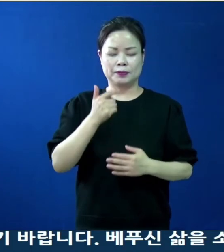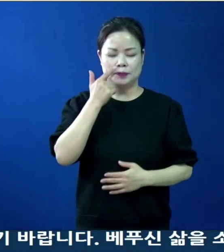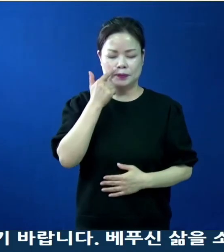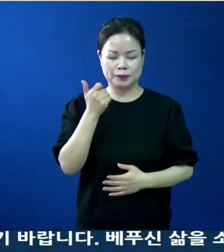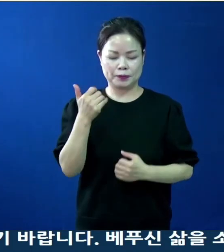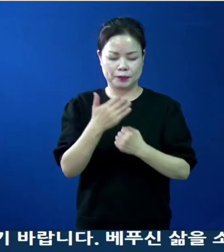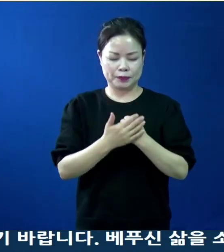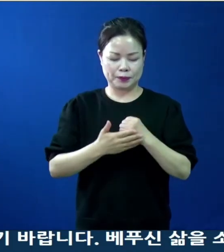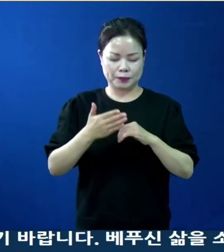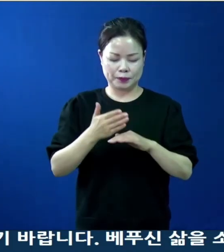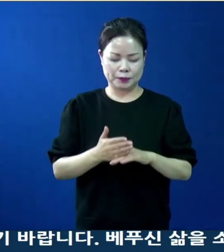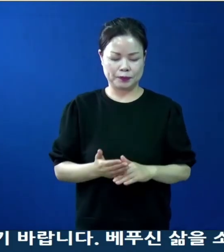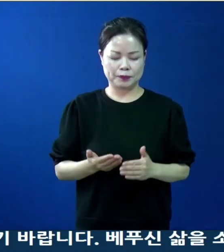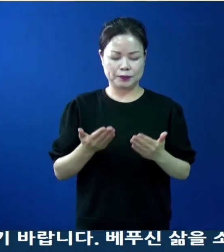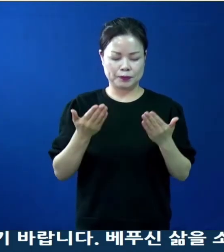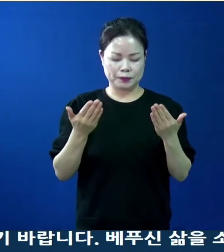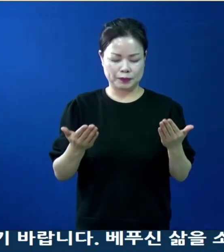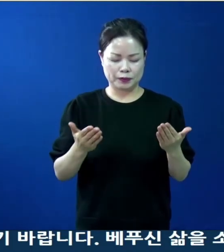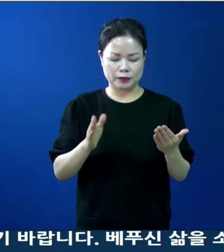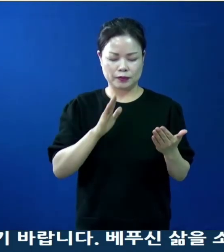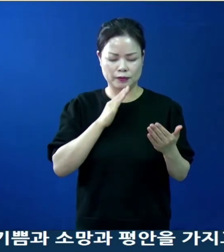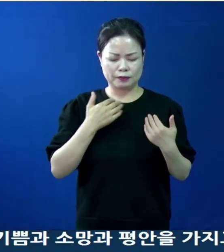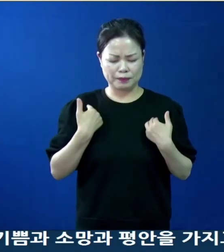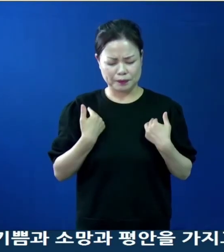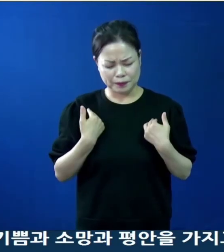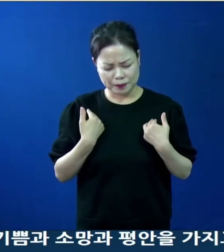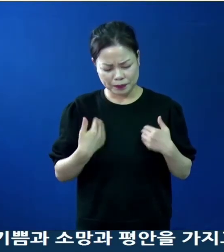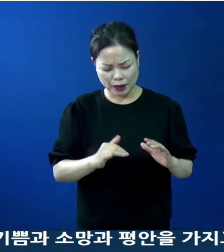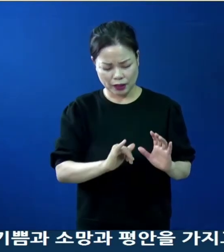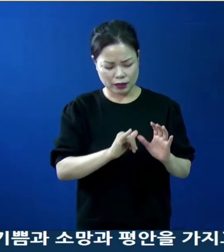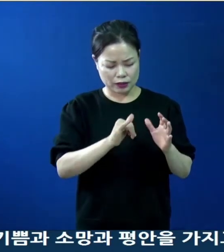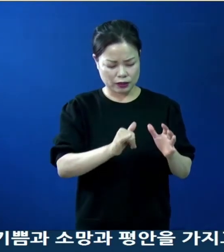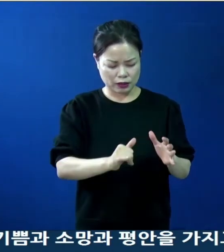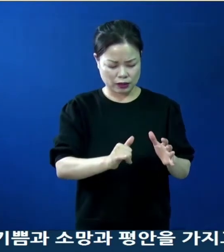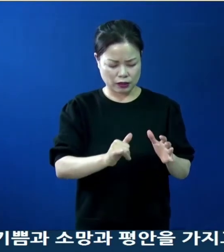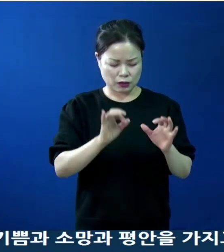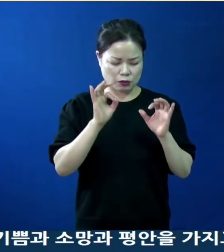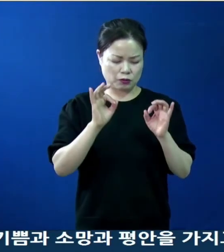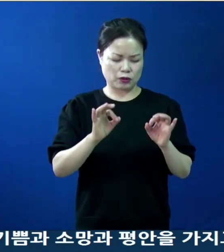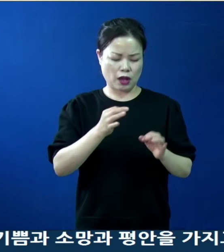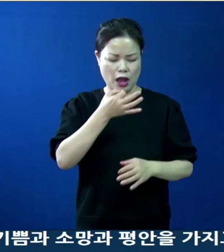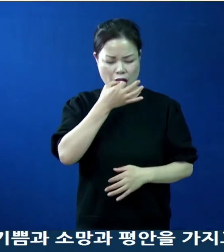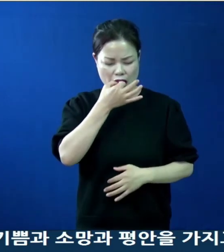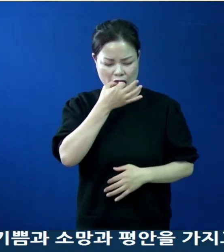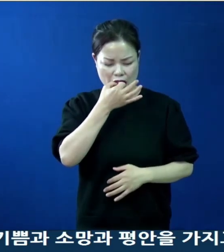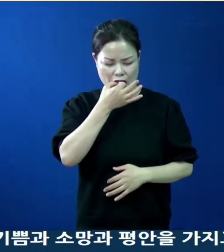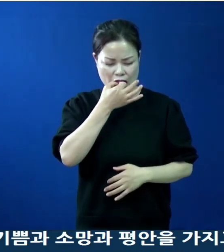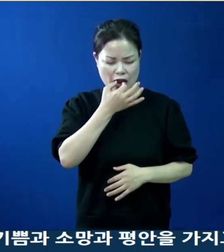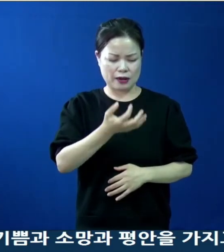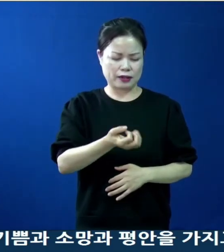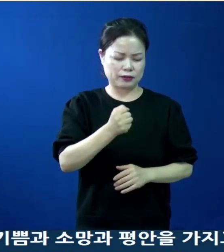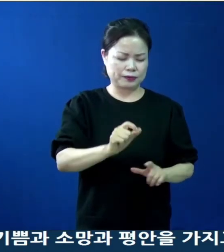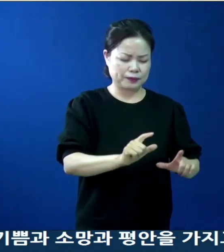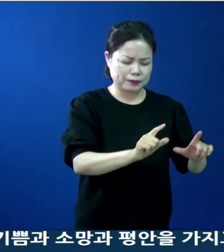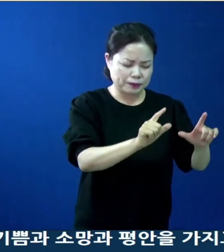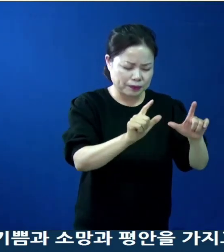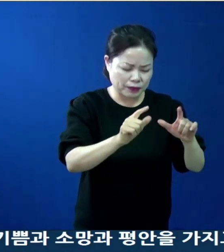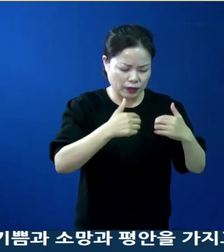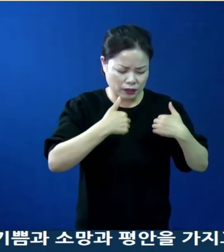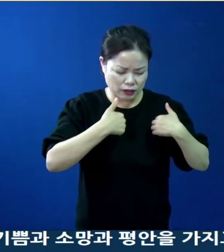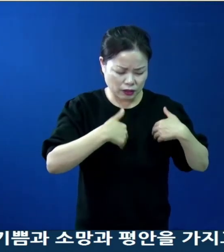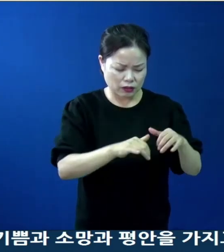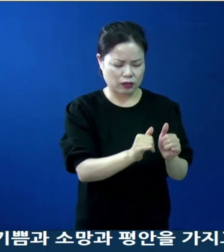은혜를 감사합니다. 우리는 참 연약해서 이 세상을 보면서 탐욕을 가지고 욕심을 가지고 살아갈 수밖에 없는